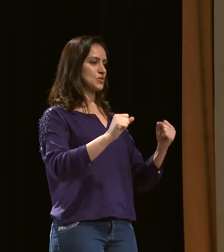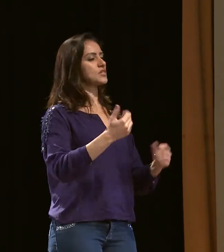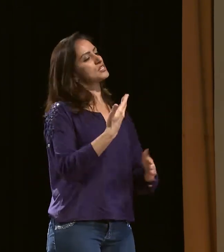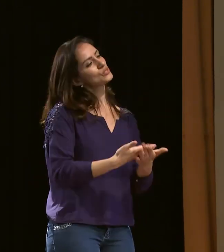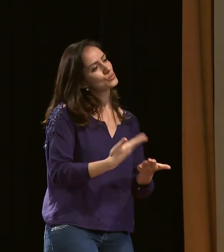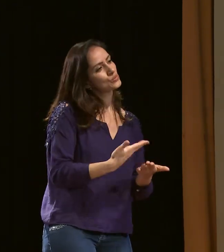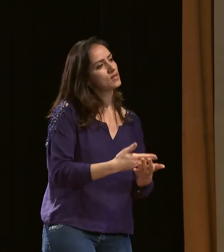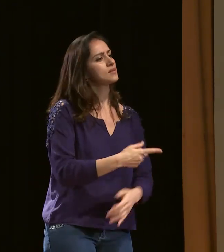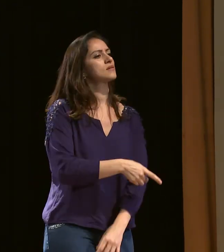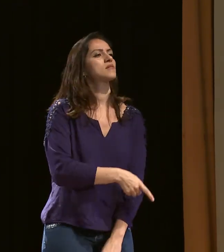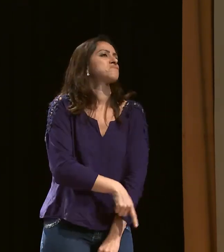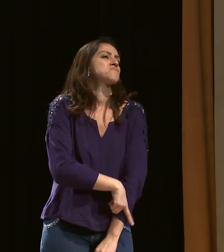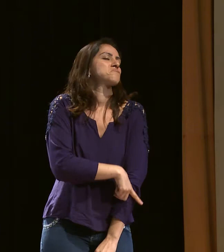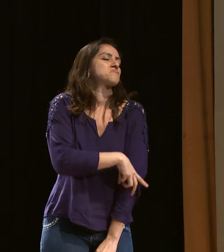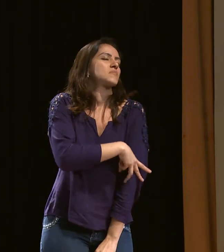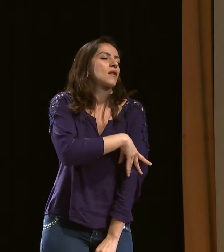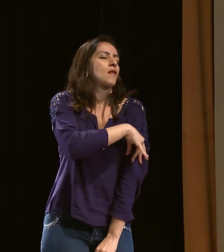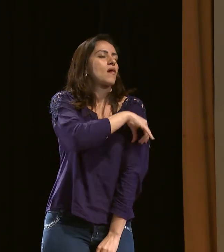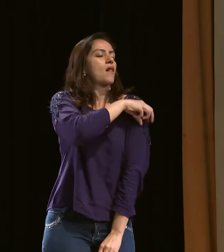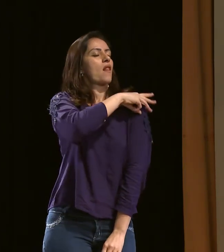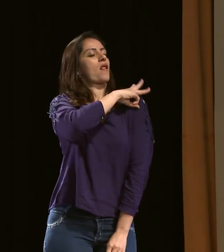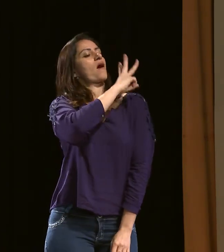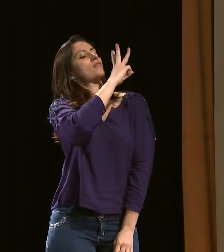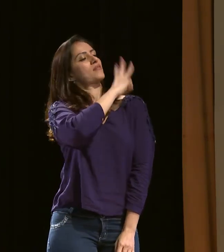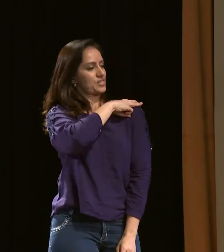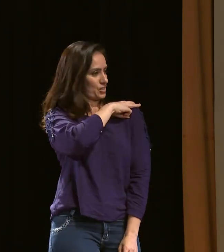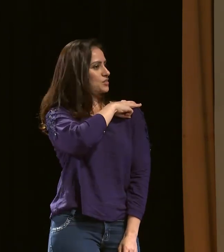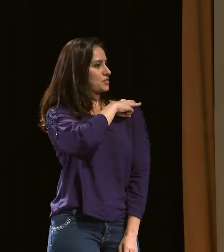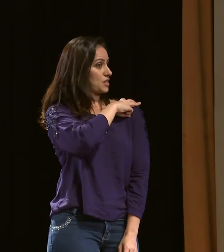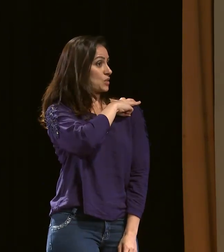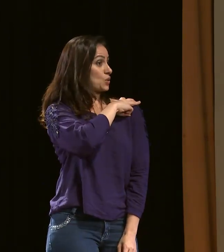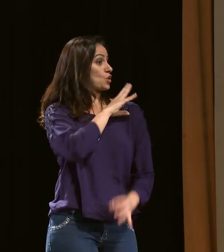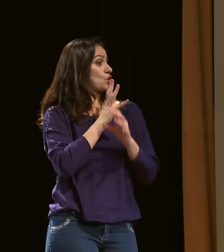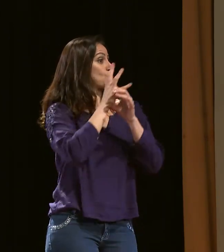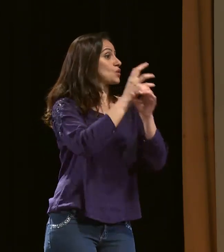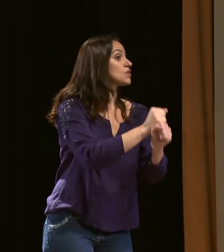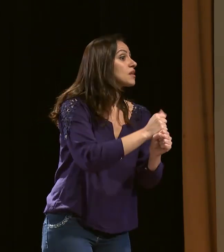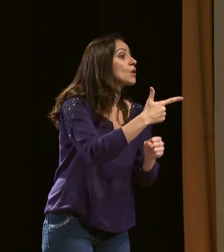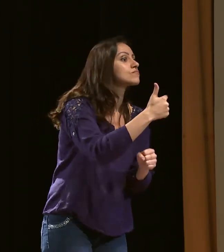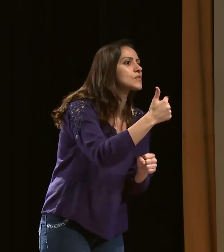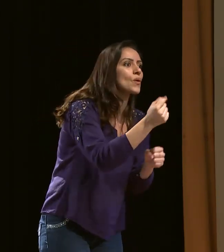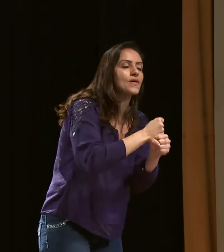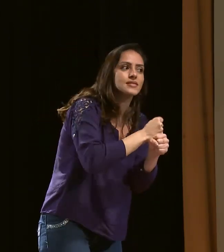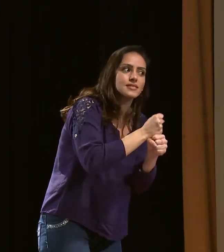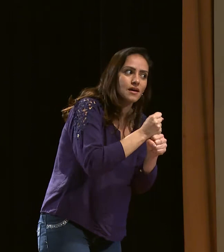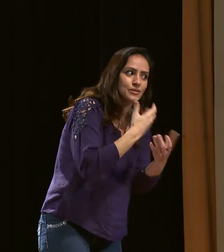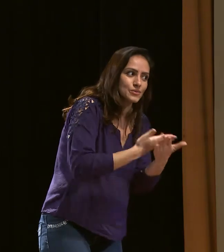uma interação linguística com seu professor ouvinte. E aí, ao passar dos anos, chegando até o ensino médio, com um total de 12 anos